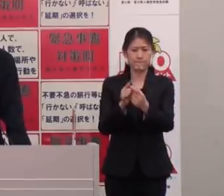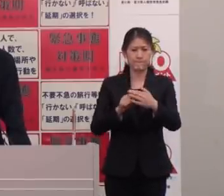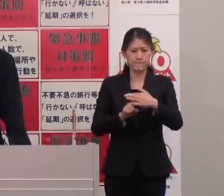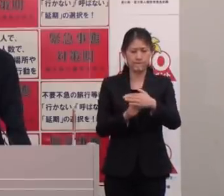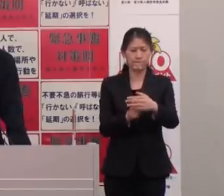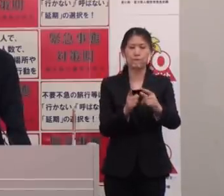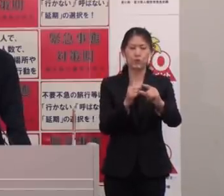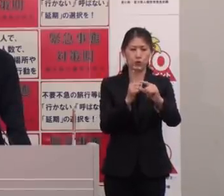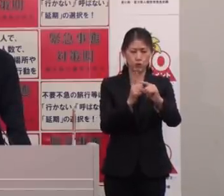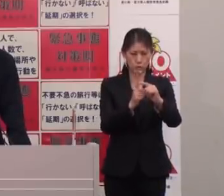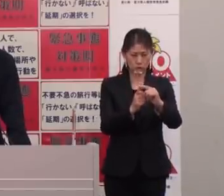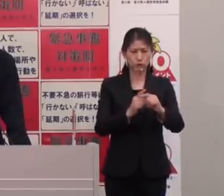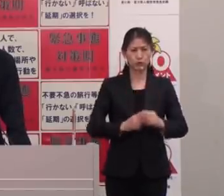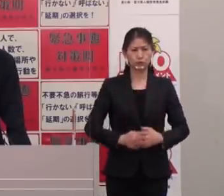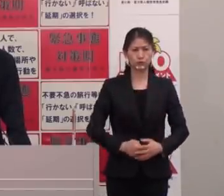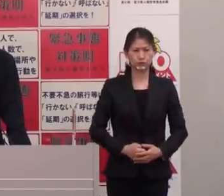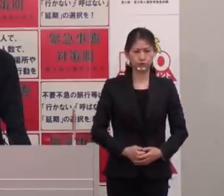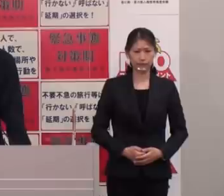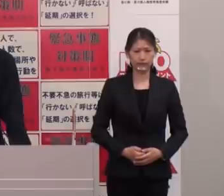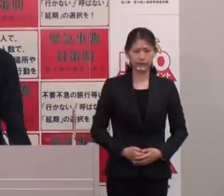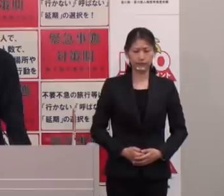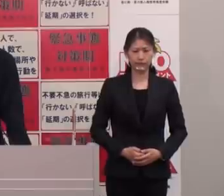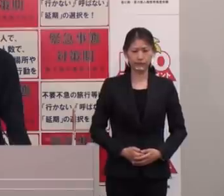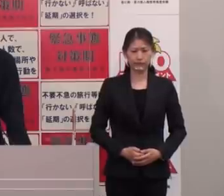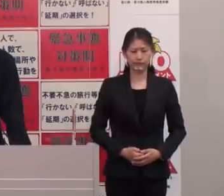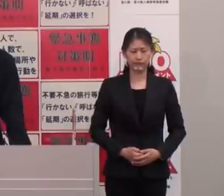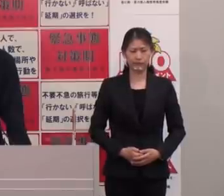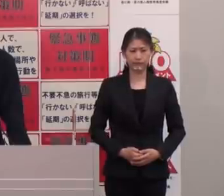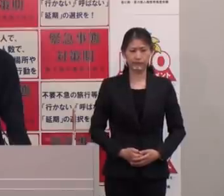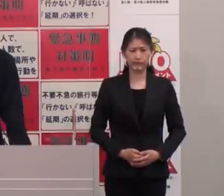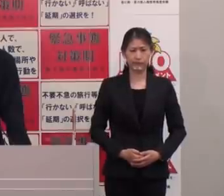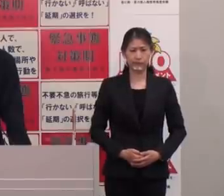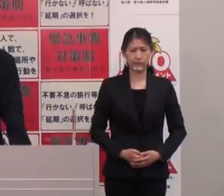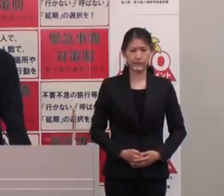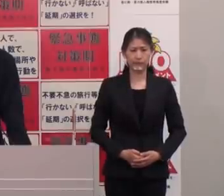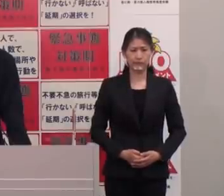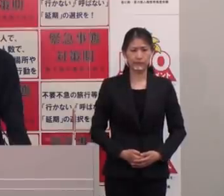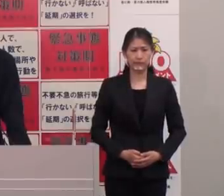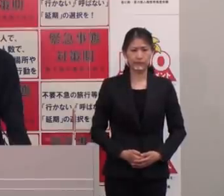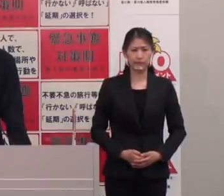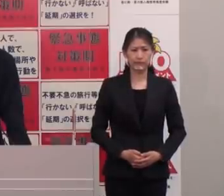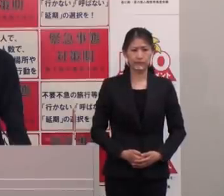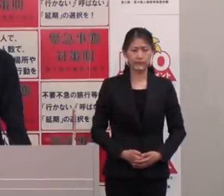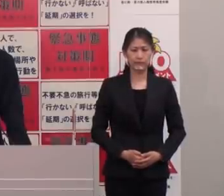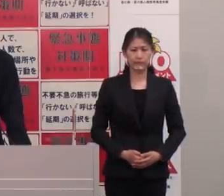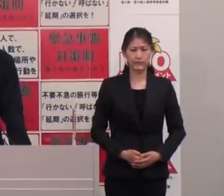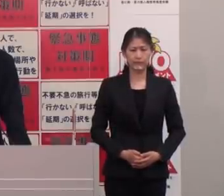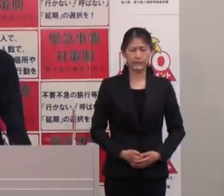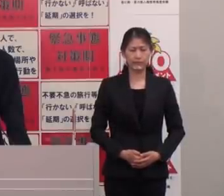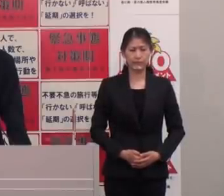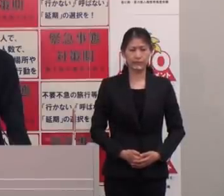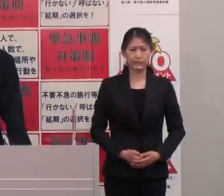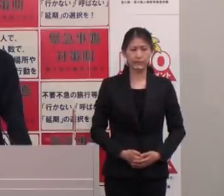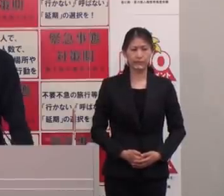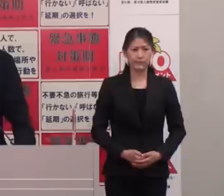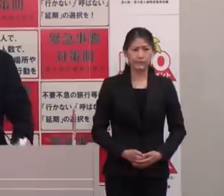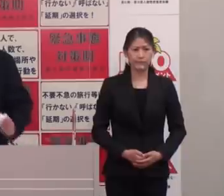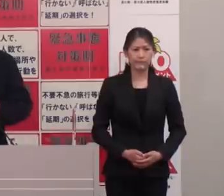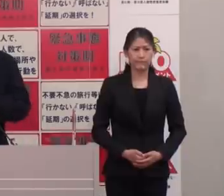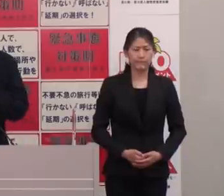。 わかりました、ありがとうございます。 他にご質問ございませんか。どうぞ。